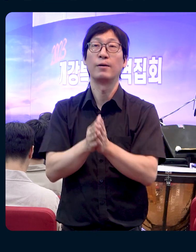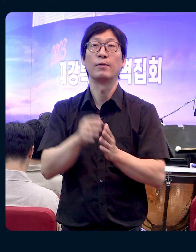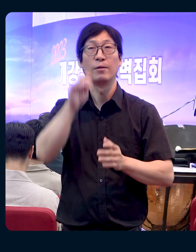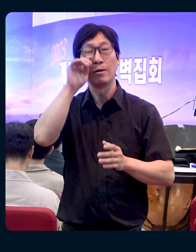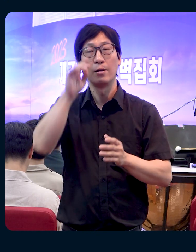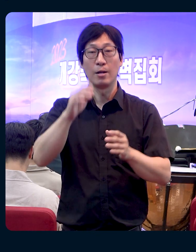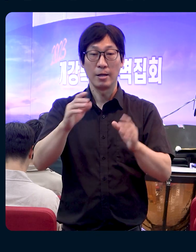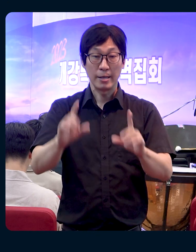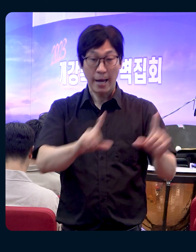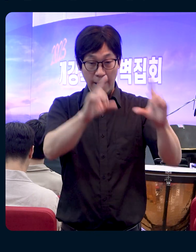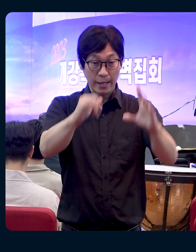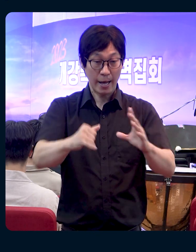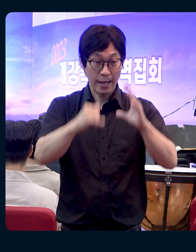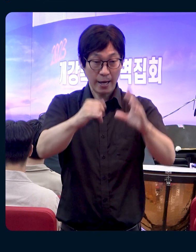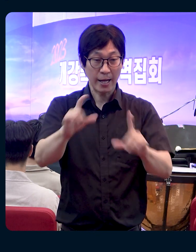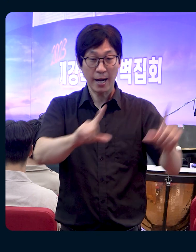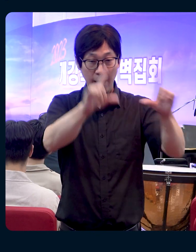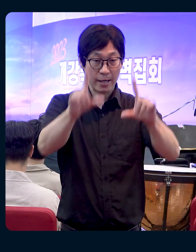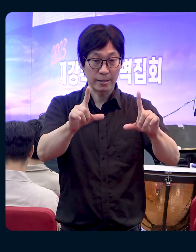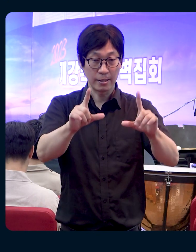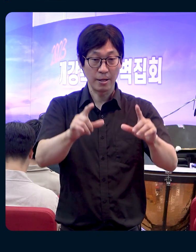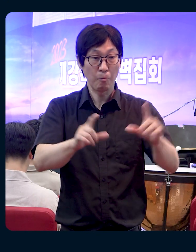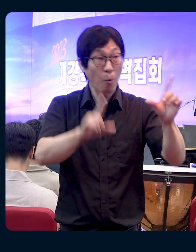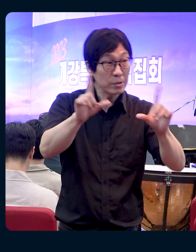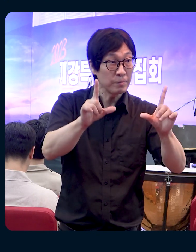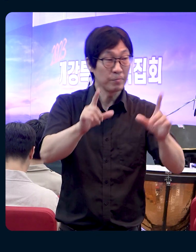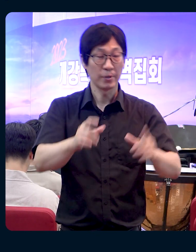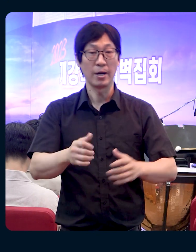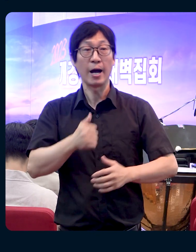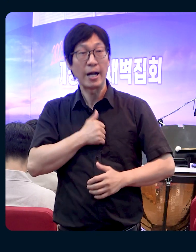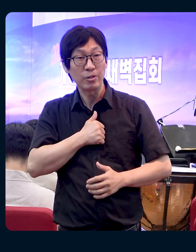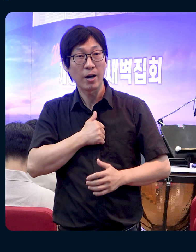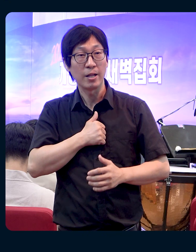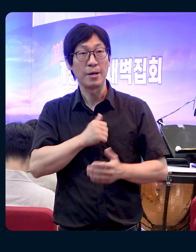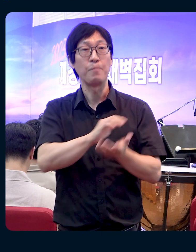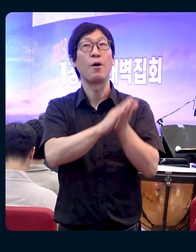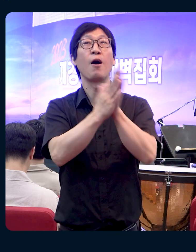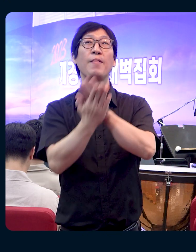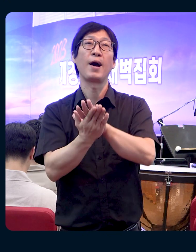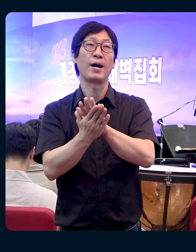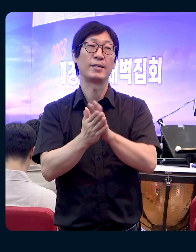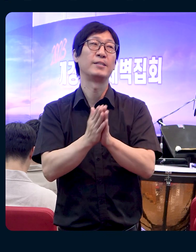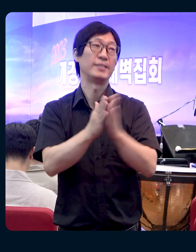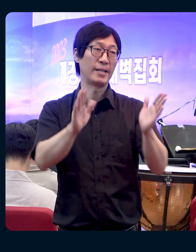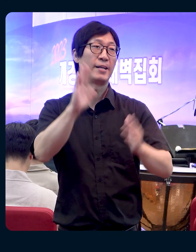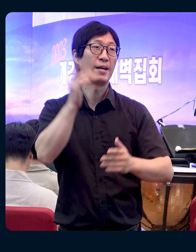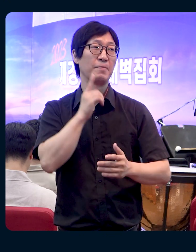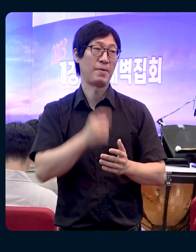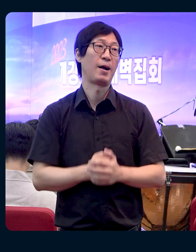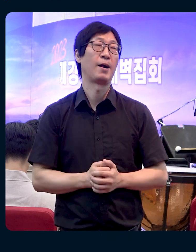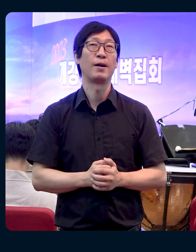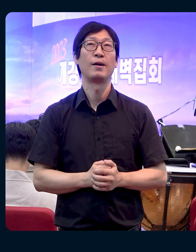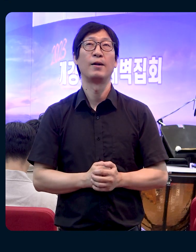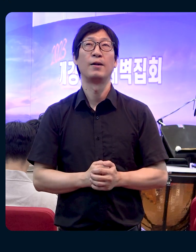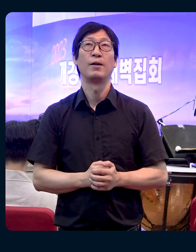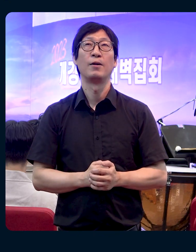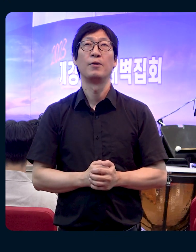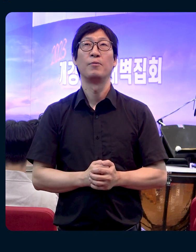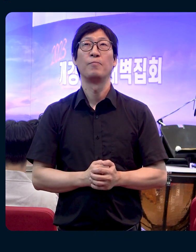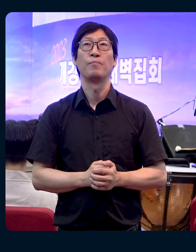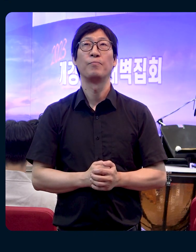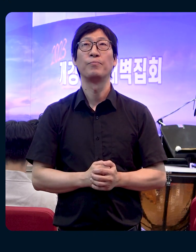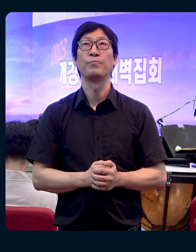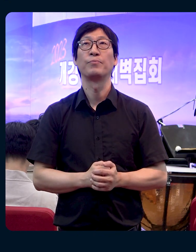세상을 살아가는 태도와 가치관이 달라진다는 거예요. 이것 때문이 사실은 뭐 하나님 복 주셔서 뭐